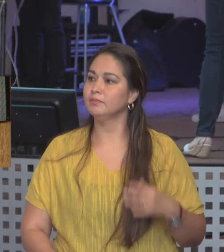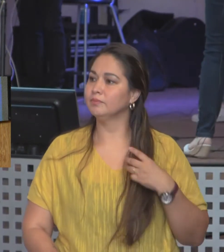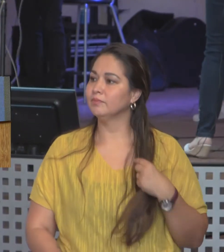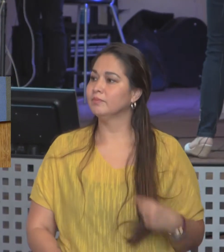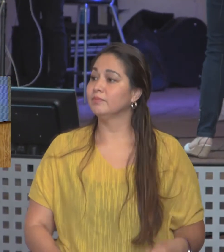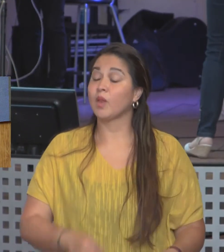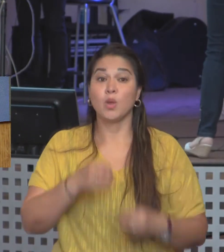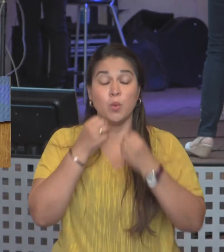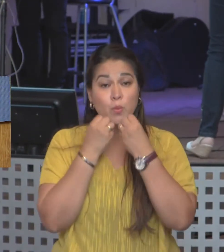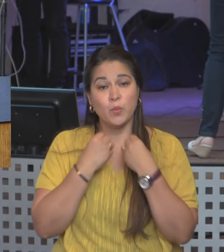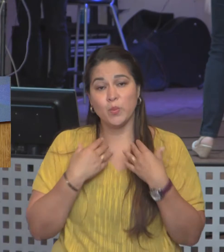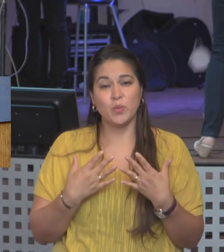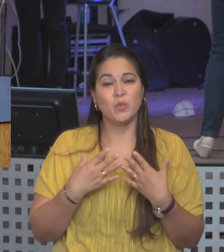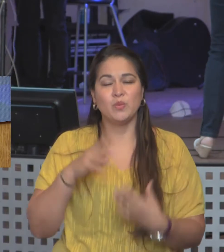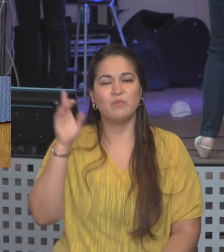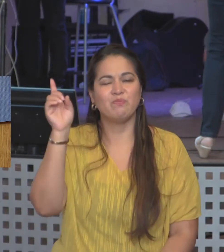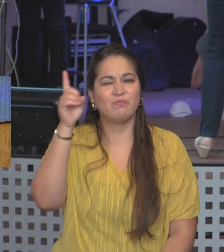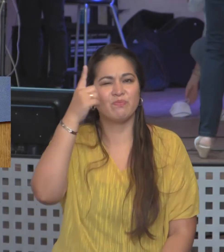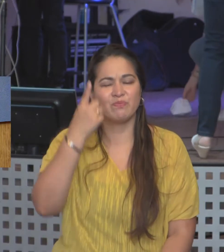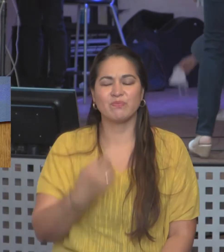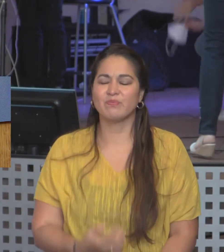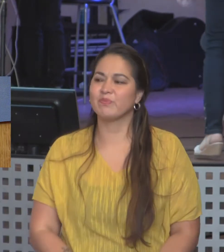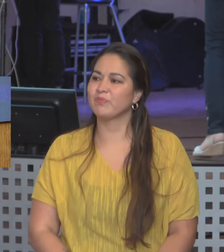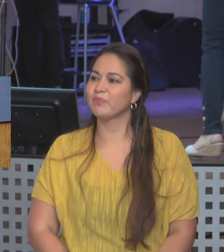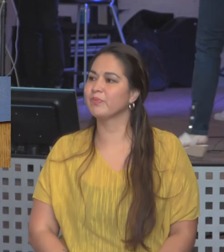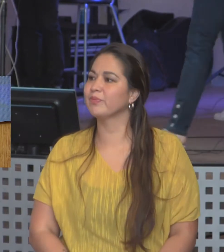Qué bueno que Dios